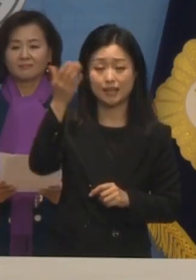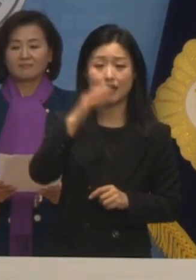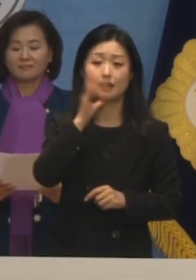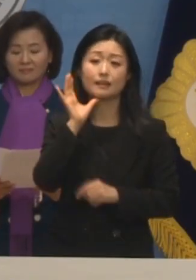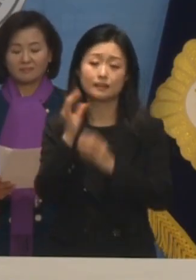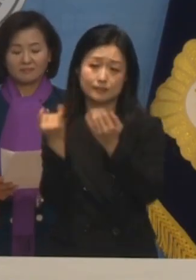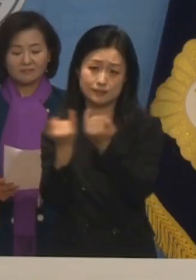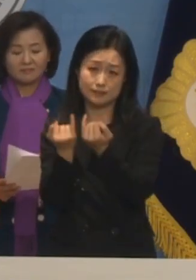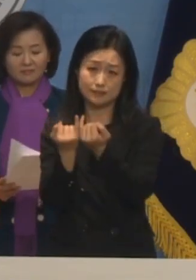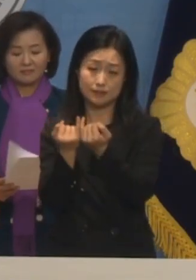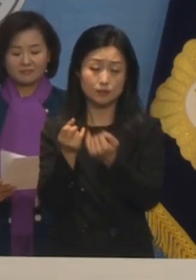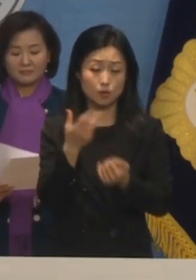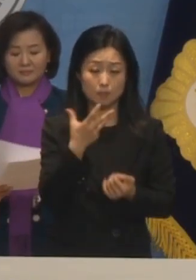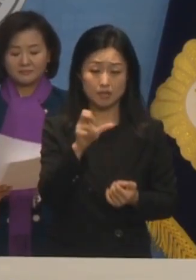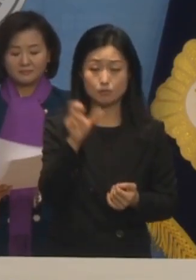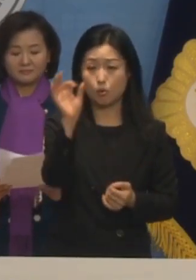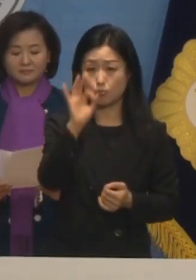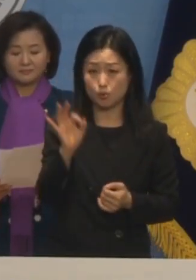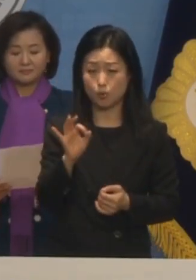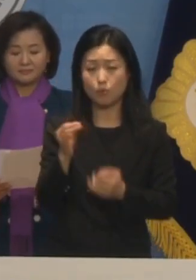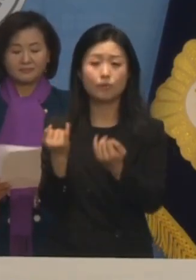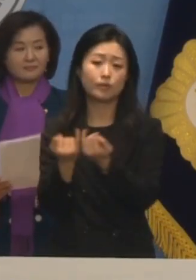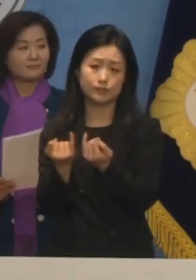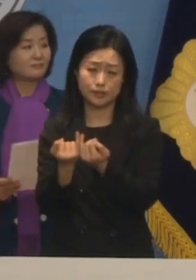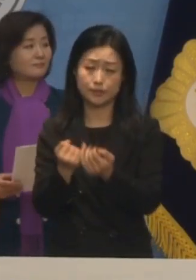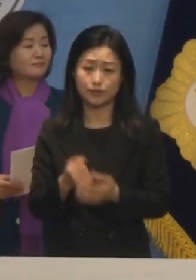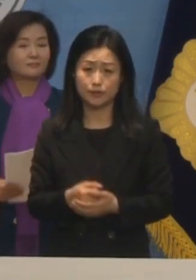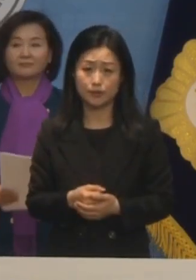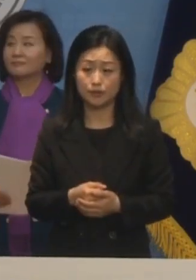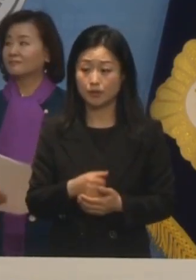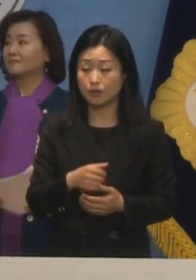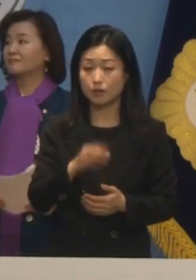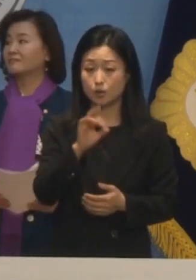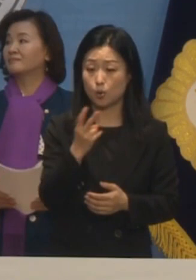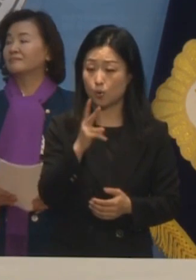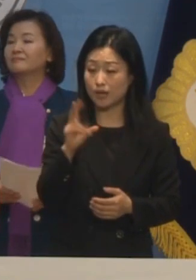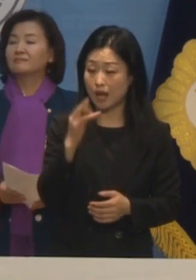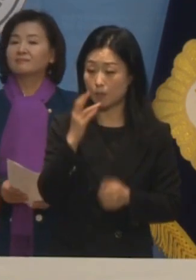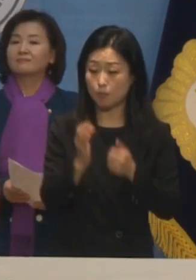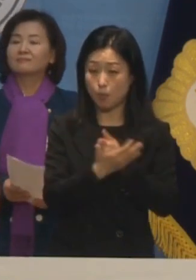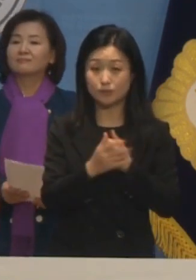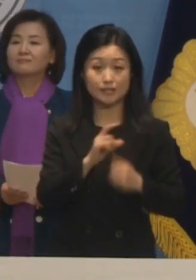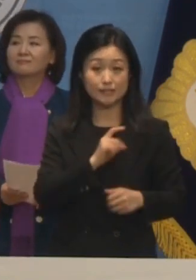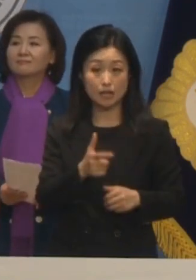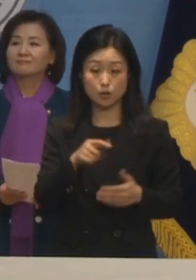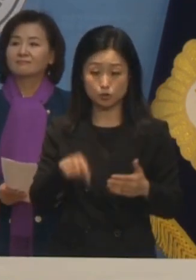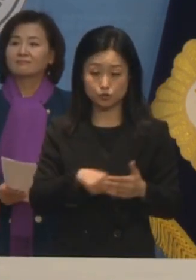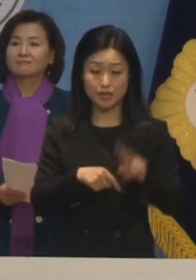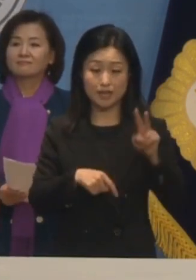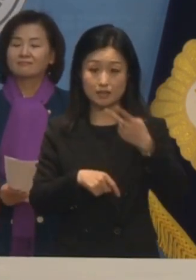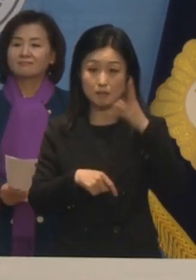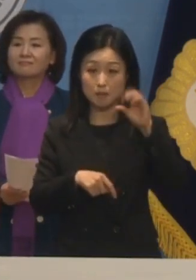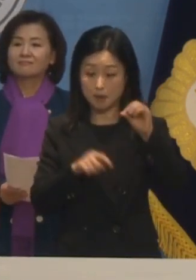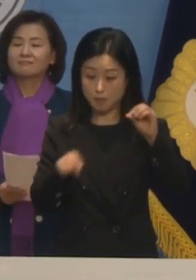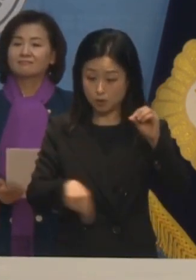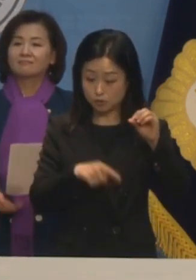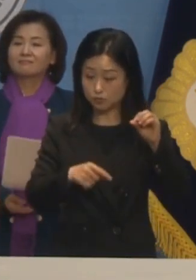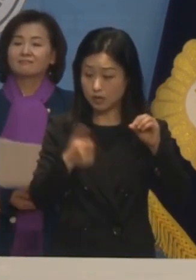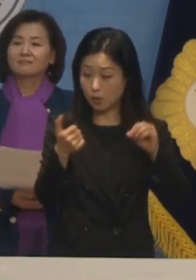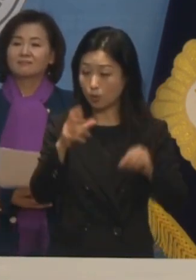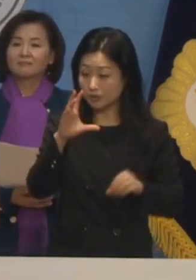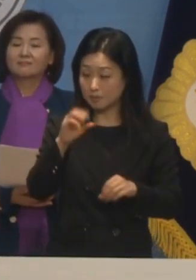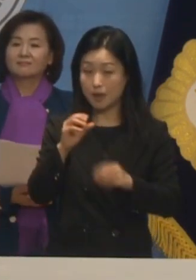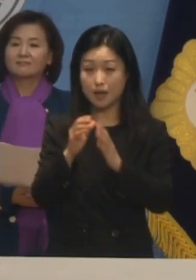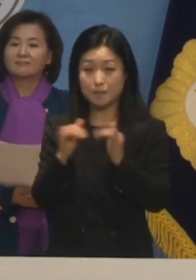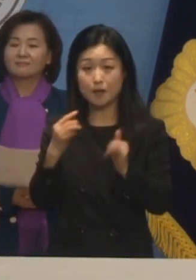고령자이고 85%가 여성입니다. 요양보호사 자격증 소지자 200만 명 중 오직 50만